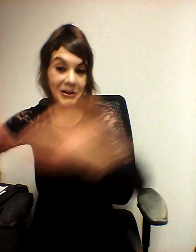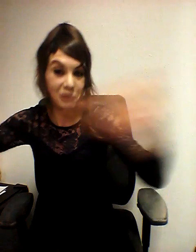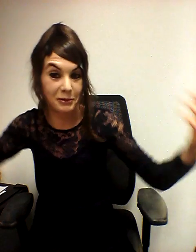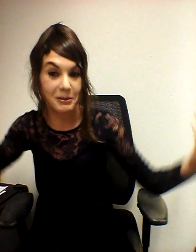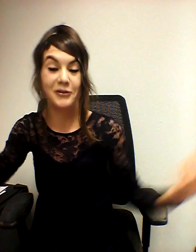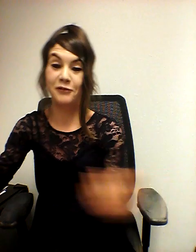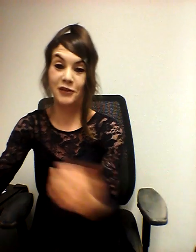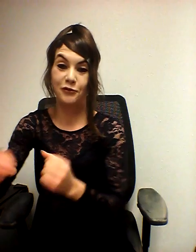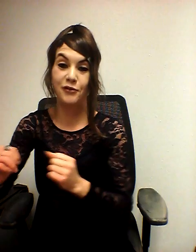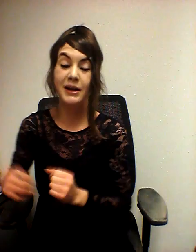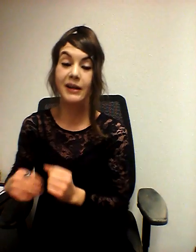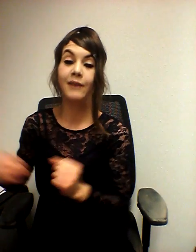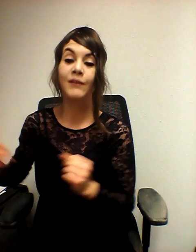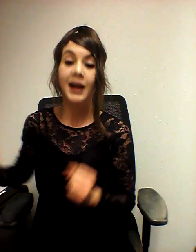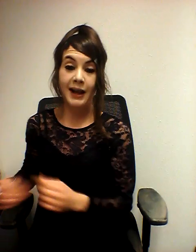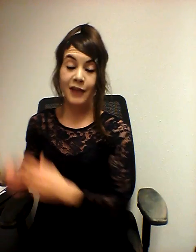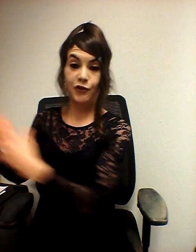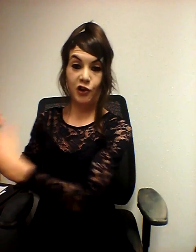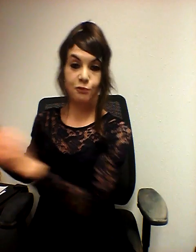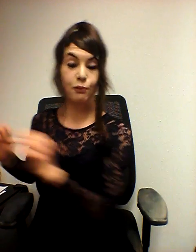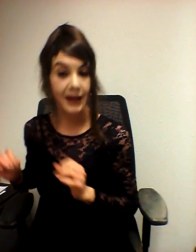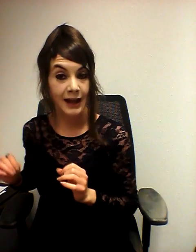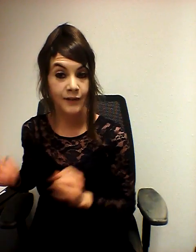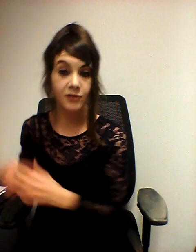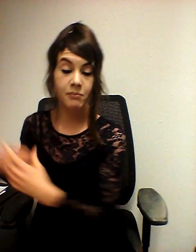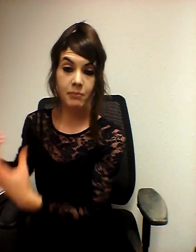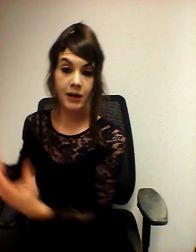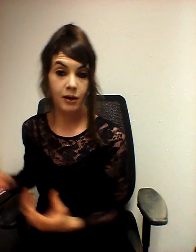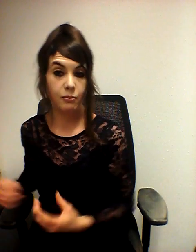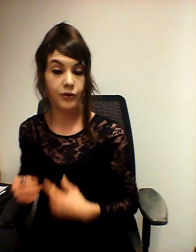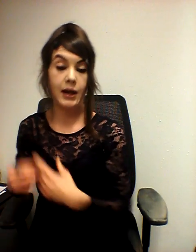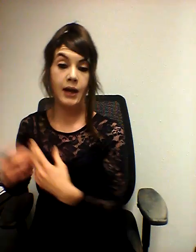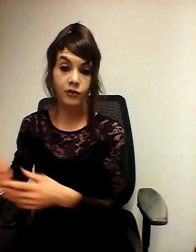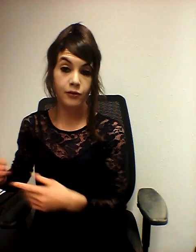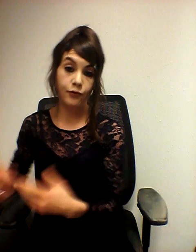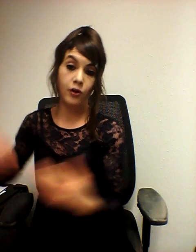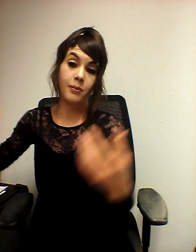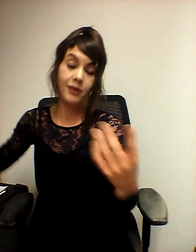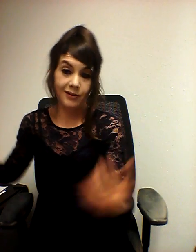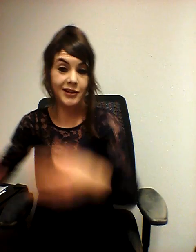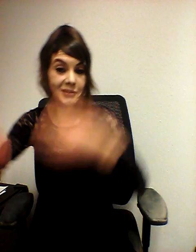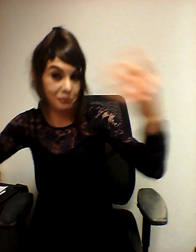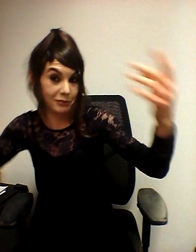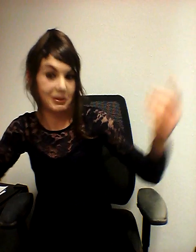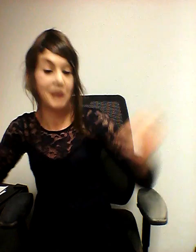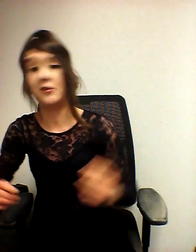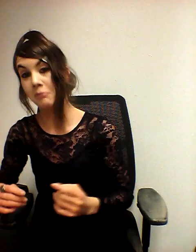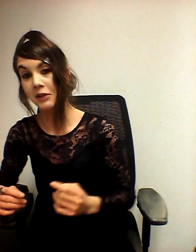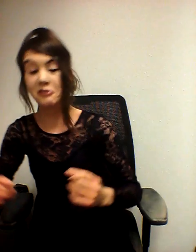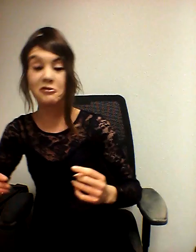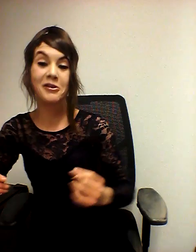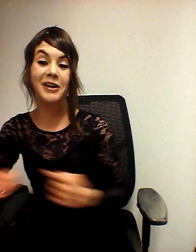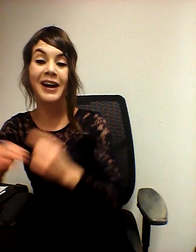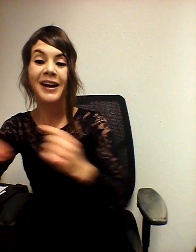is opgebouwd uit vet verbinding a en transpor eiwitten membraan gebonden eiwitten te vormen die zijn opgebouwd uit aminozuren